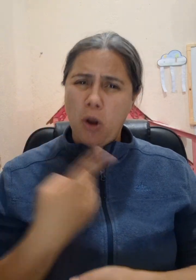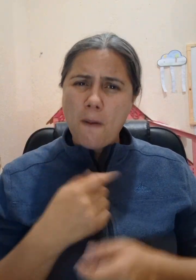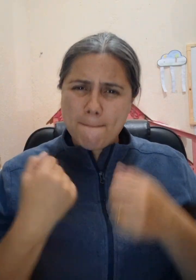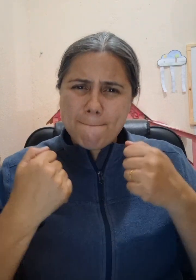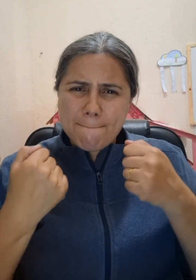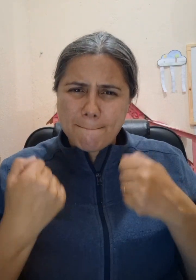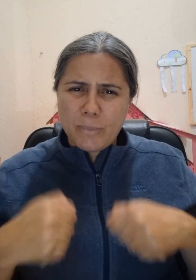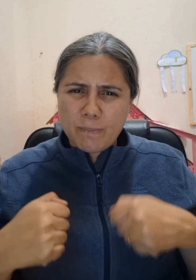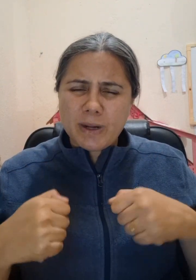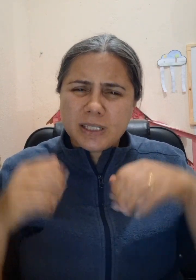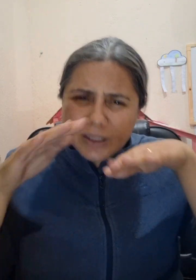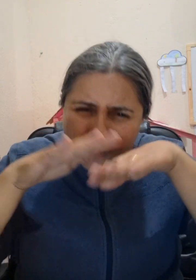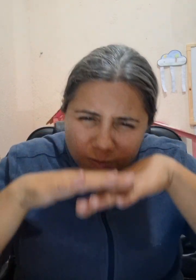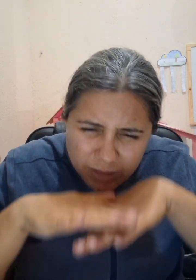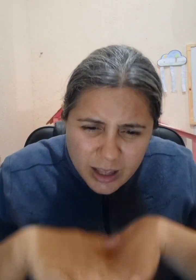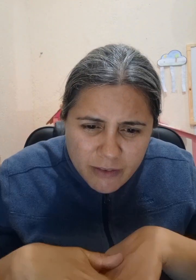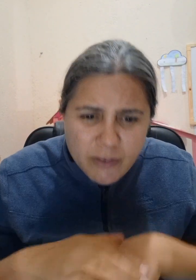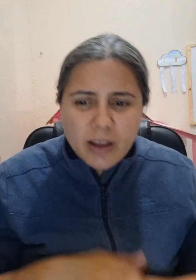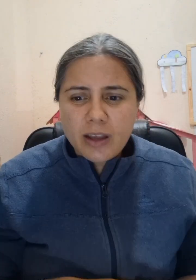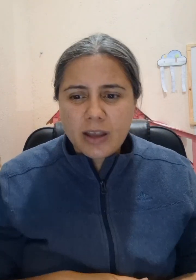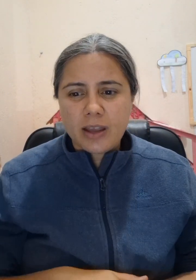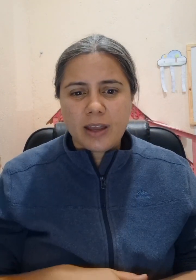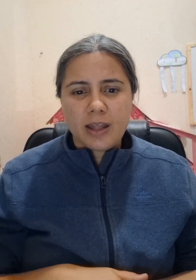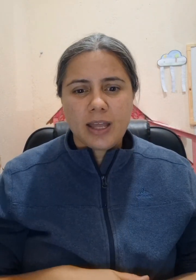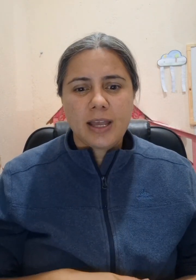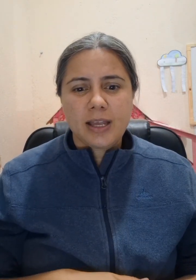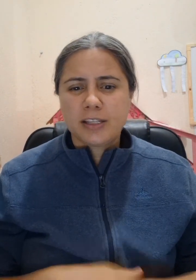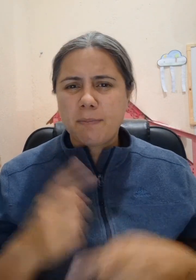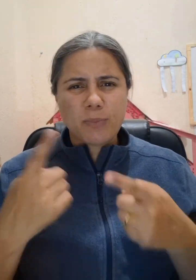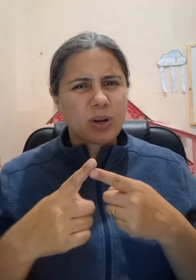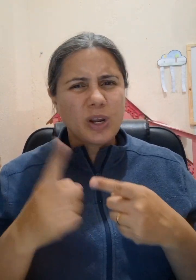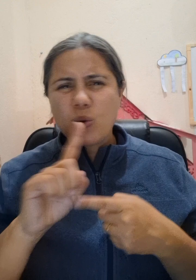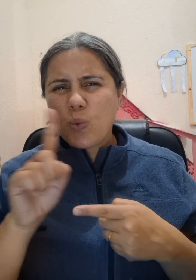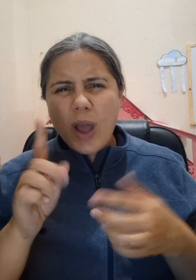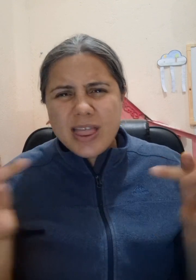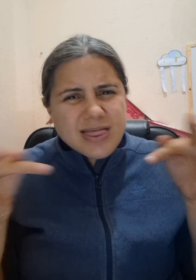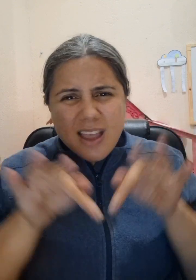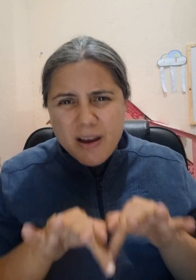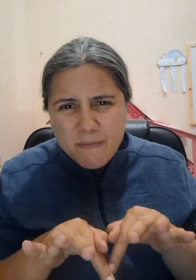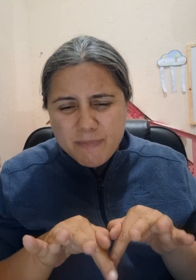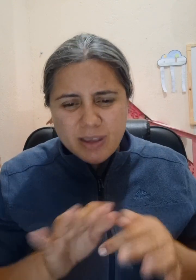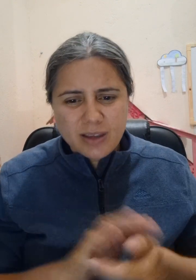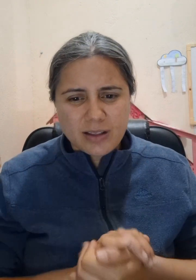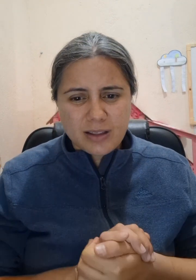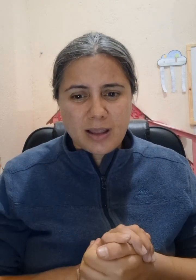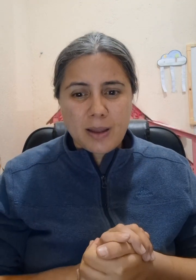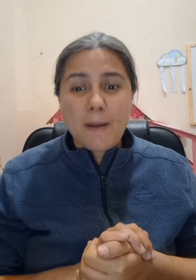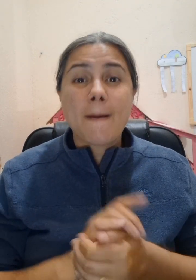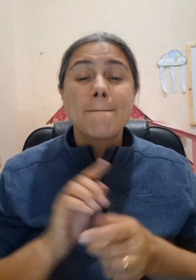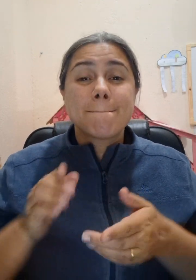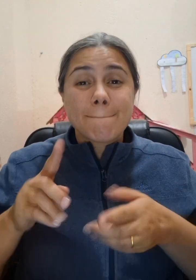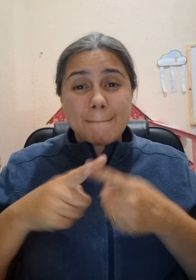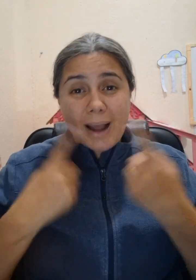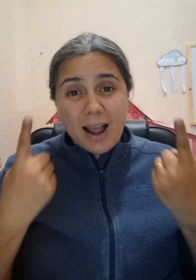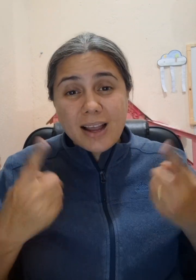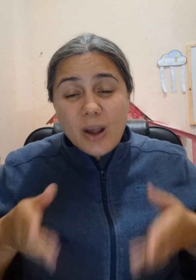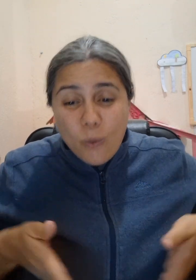A reverência, nós precisamos então ter reverência, porque não termina só